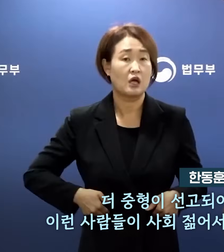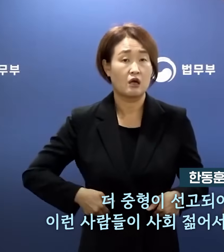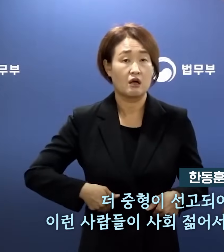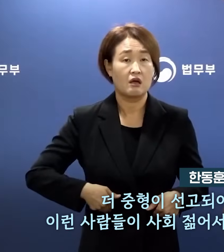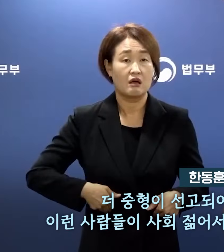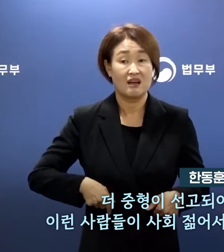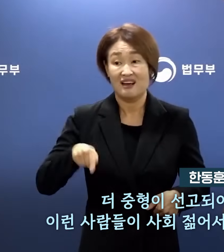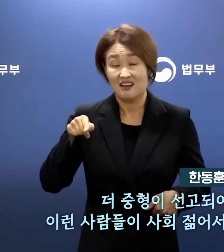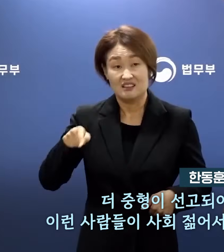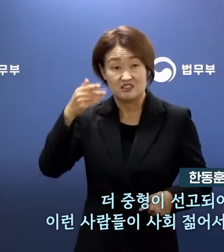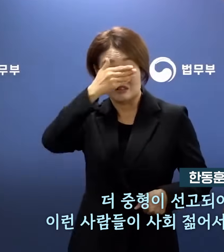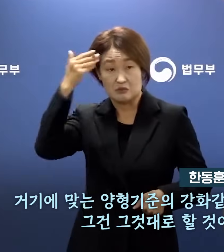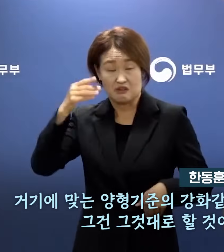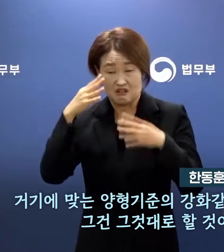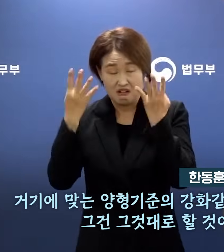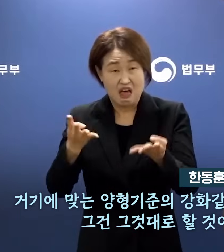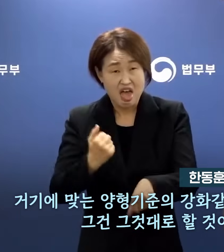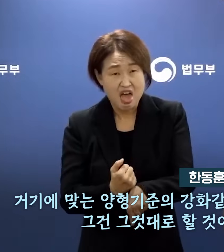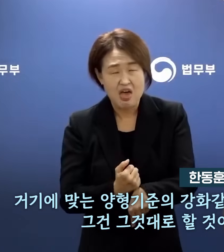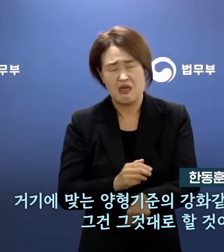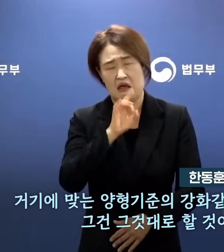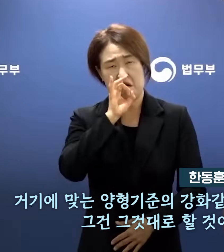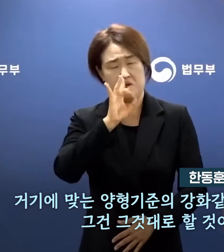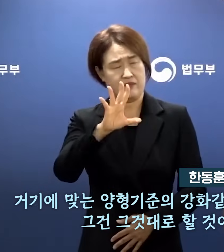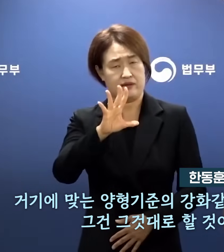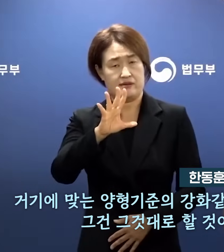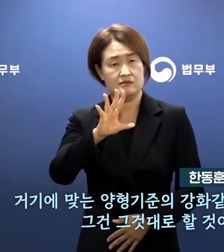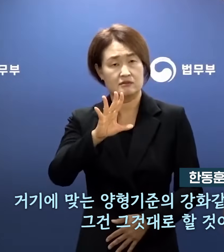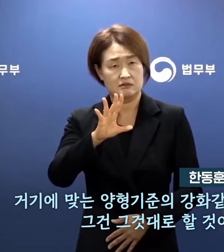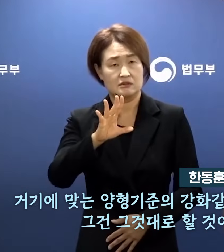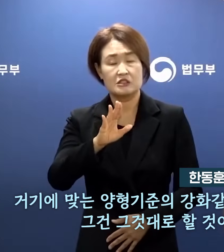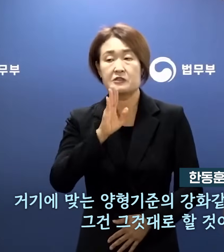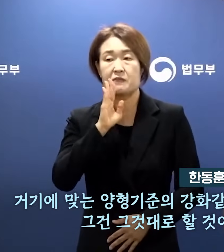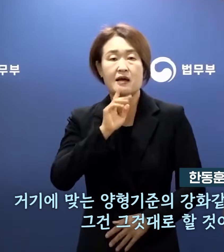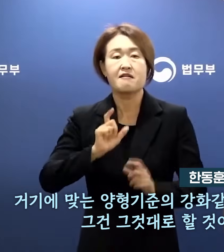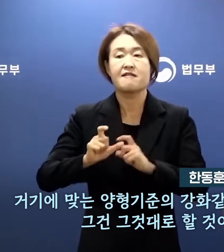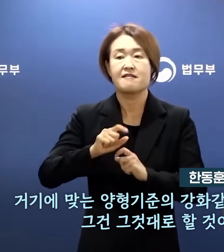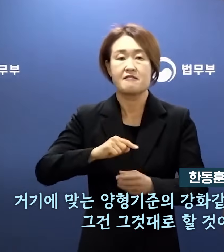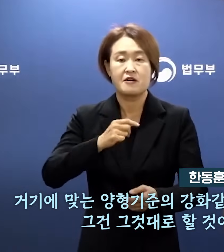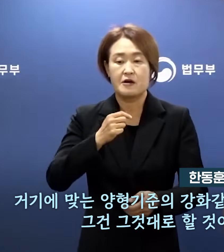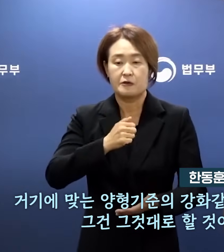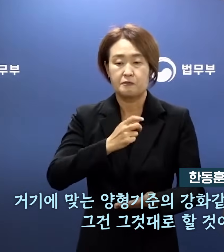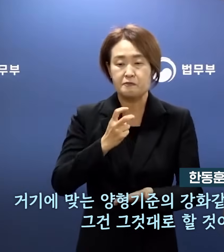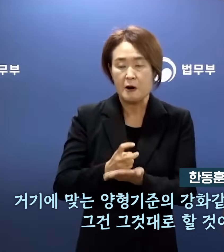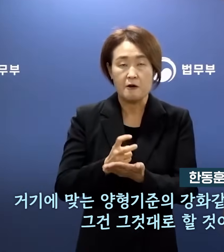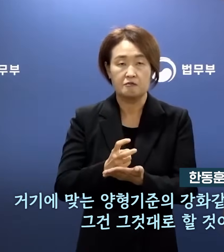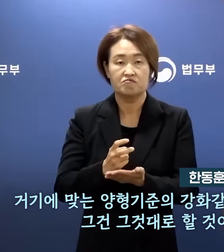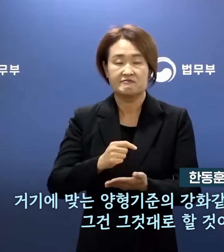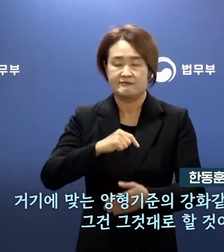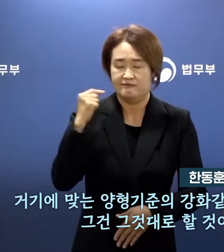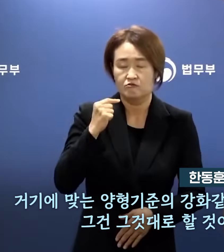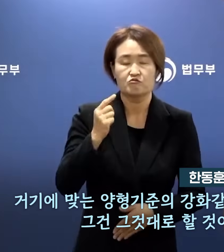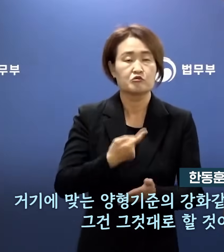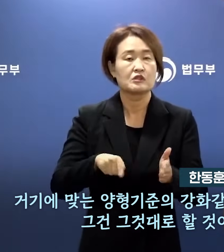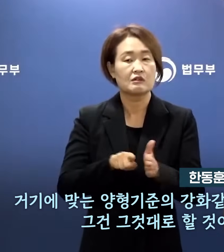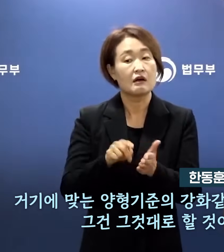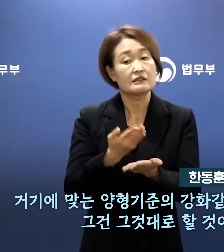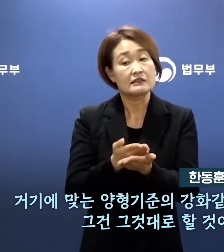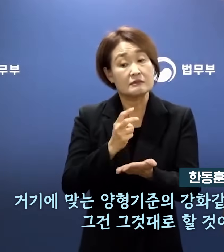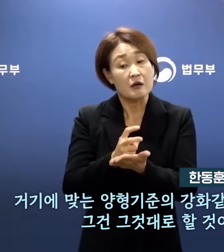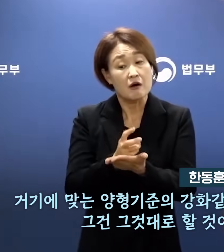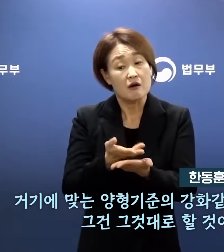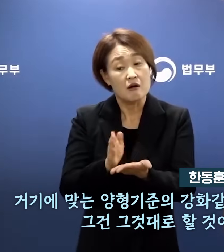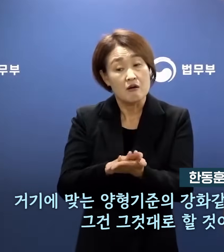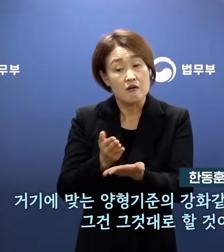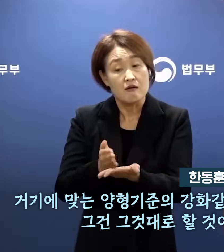젊어서 나오면 안 된다고 생각합니다. 거기에 맞는 양형 기준의 강화 같은 제도 개선을 계속 추진하고 있고 그건